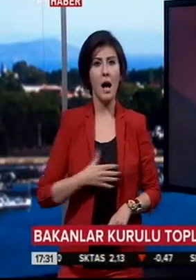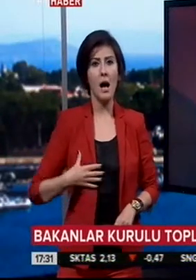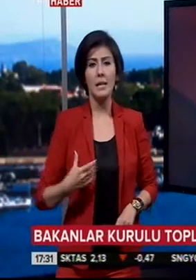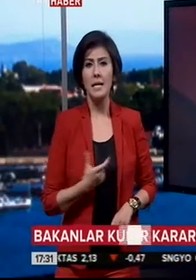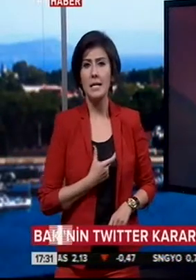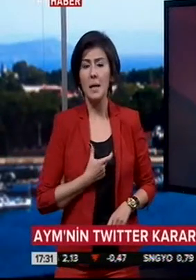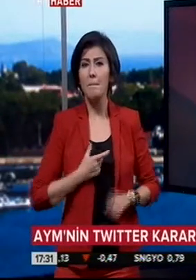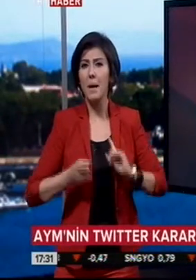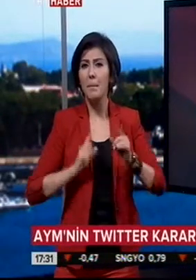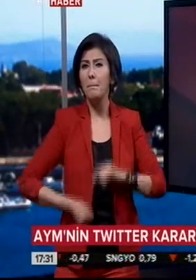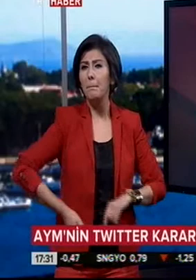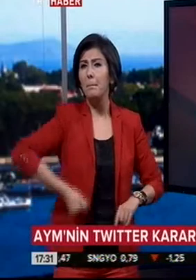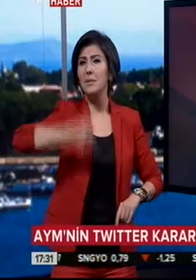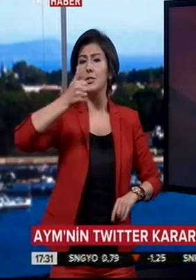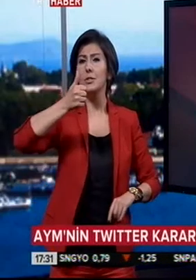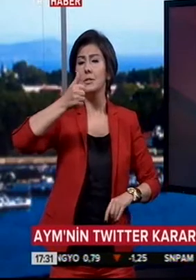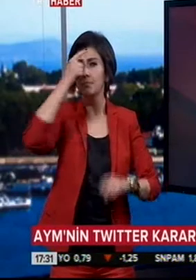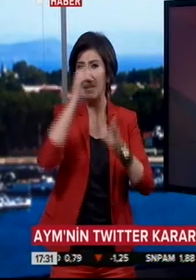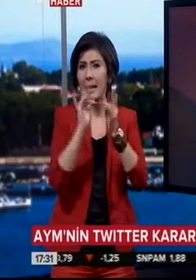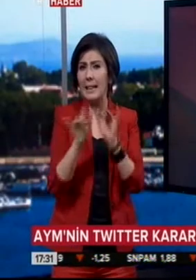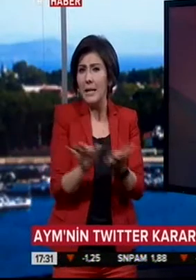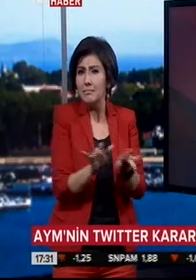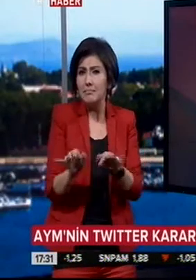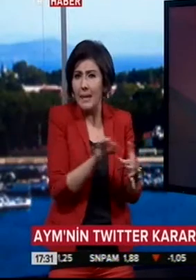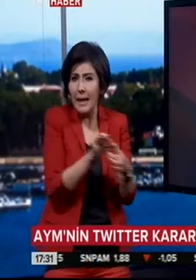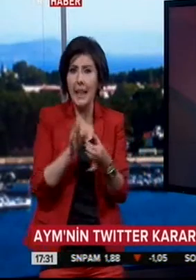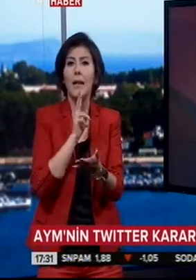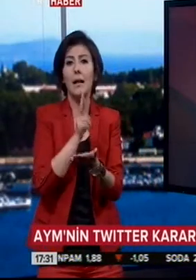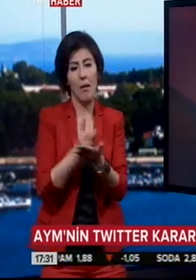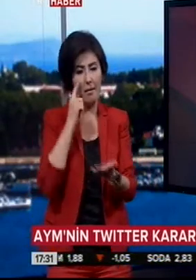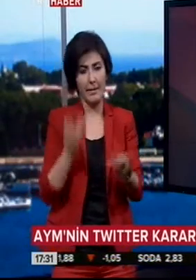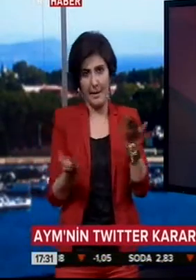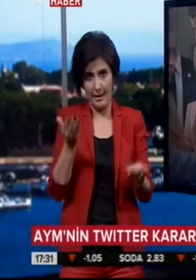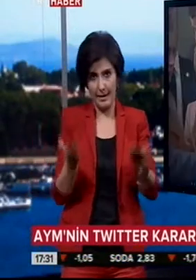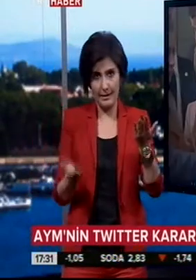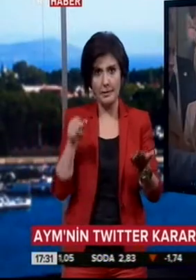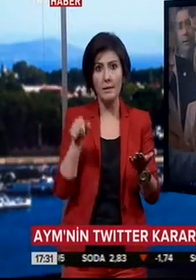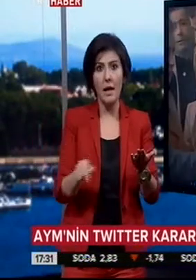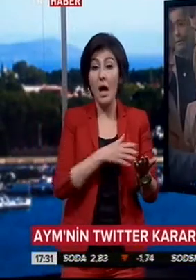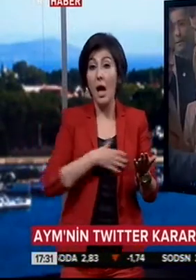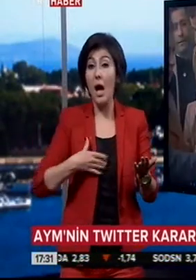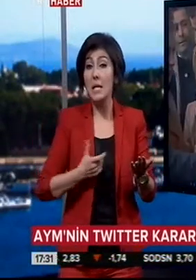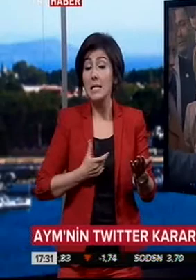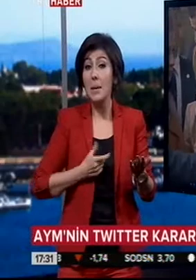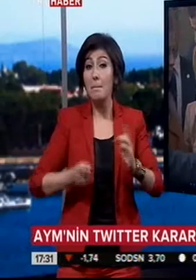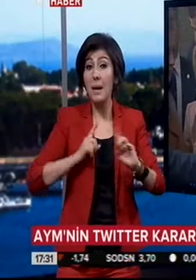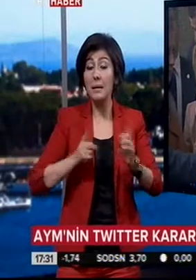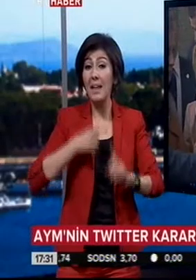Anayasa Mahkemesi Başkanı Haşim Kılıç sosyal medya ile ilgili kararı değerlendirdi. Kılıç, Anayasa Mahkemesi'nin